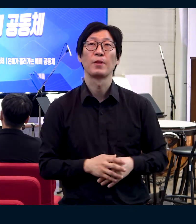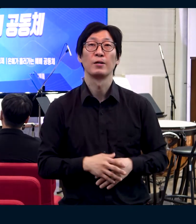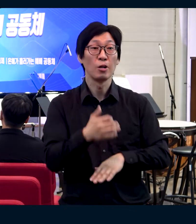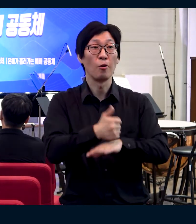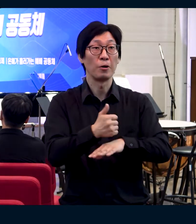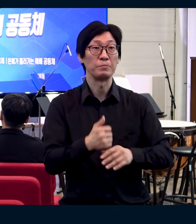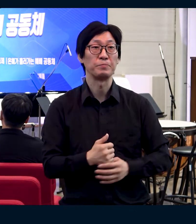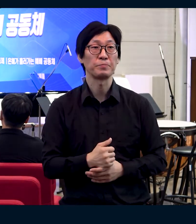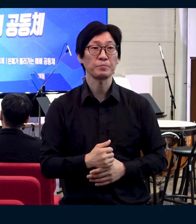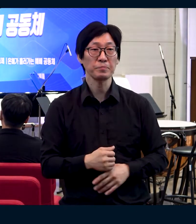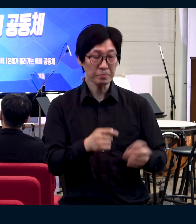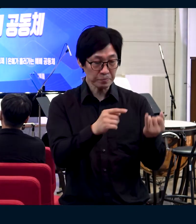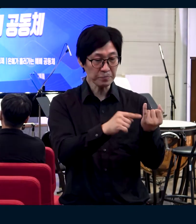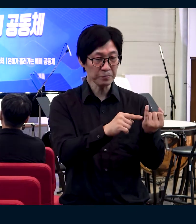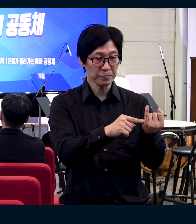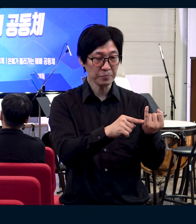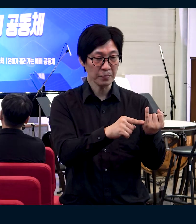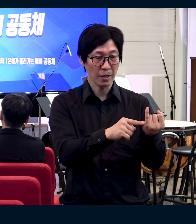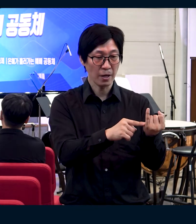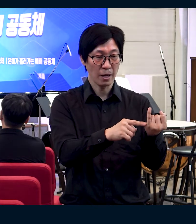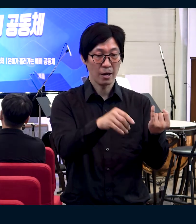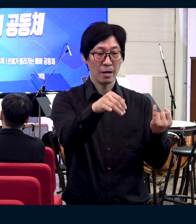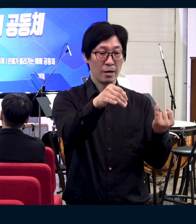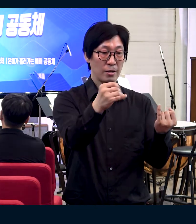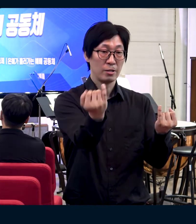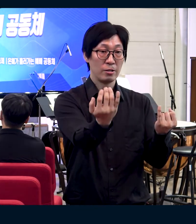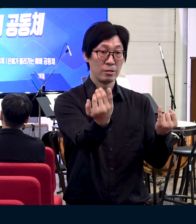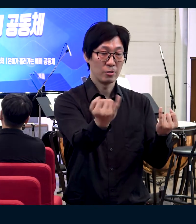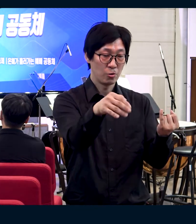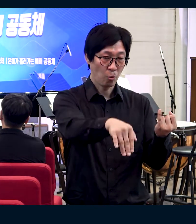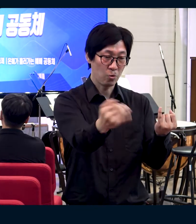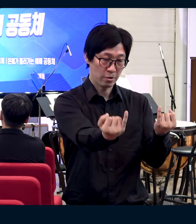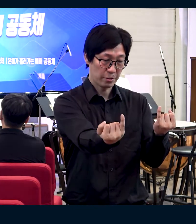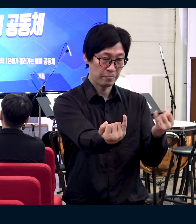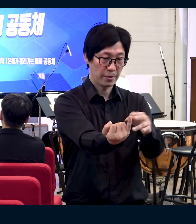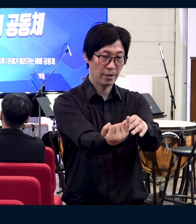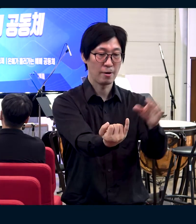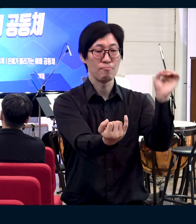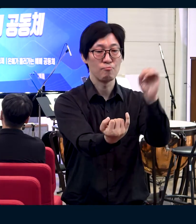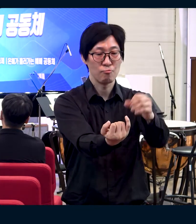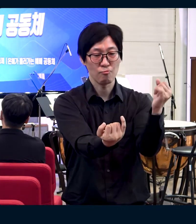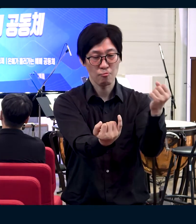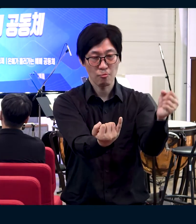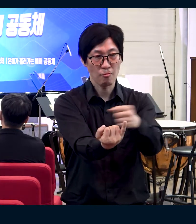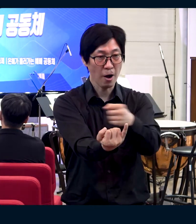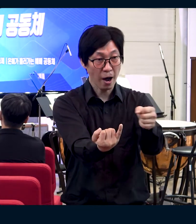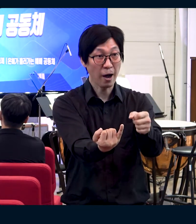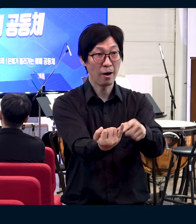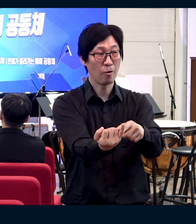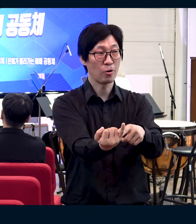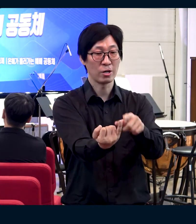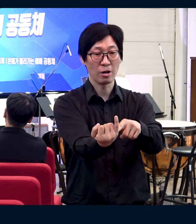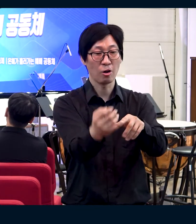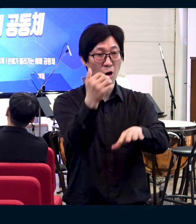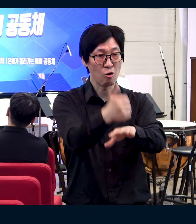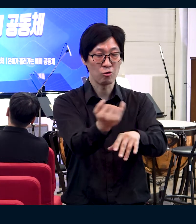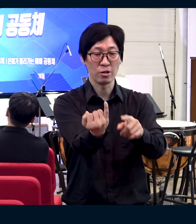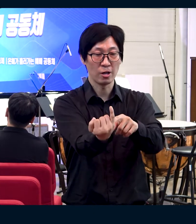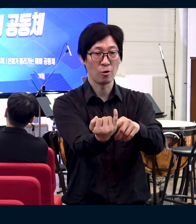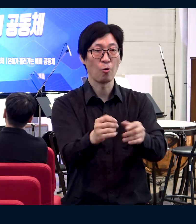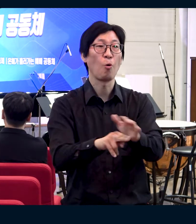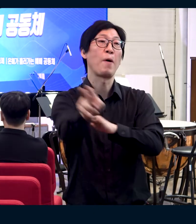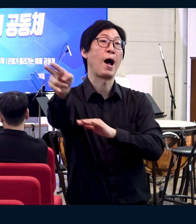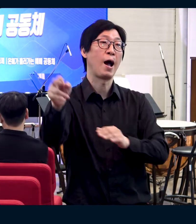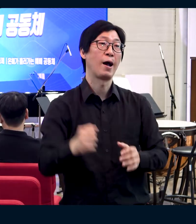하여간 그 결과 사라가 하갈을 학대하고, 그래서 하갈은 도망을 치게 됩니다. 자,